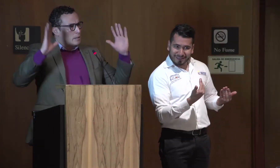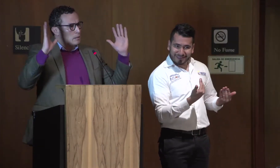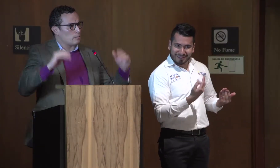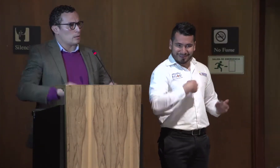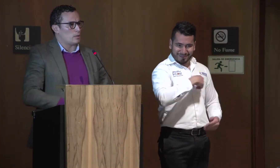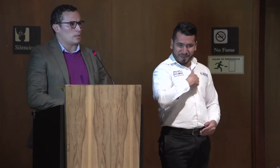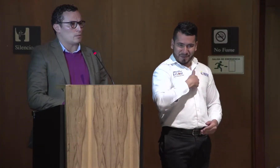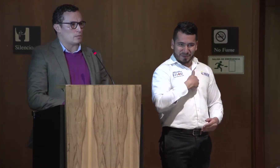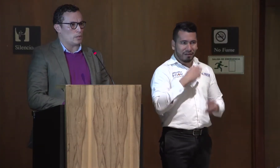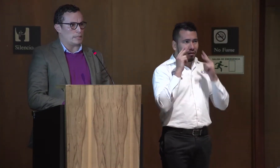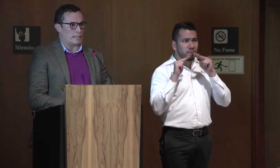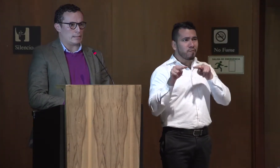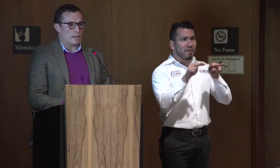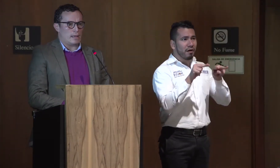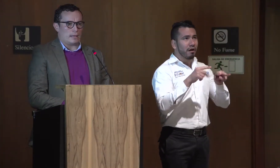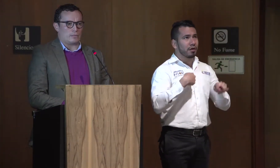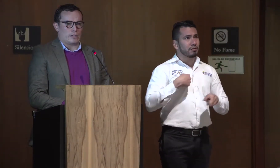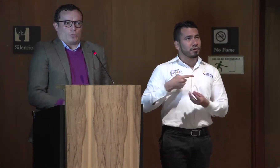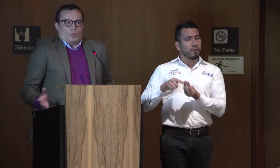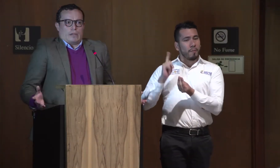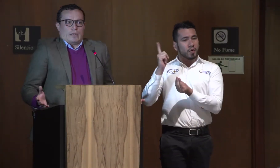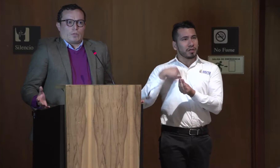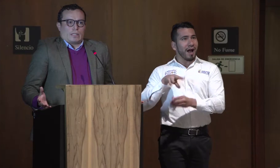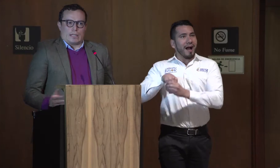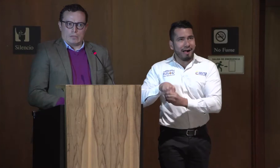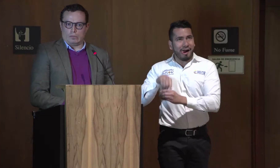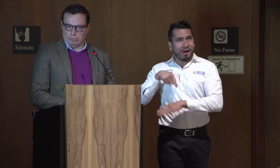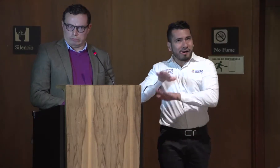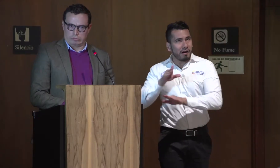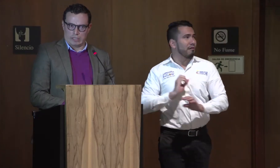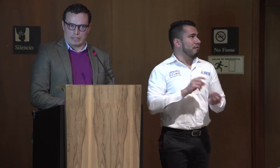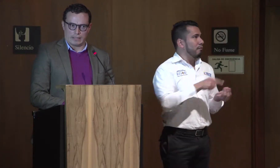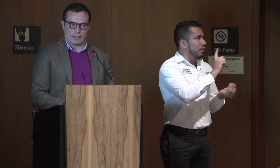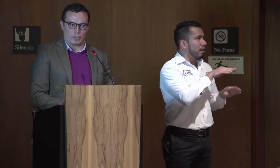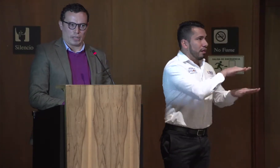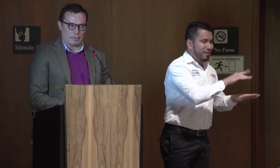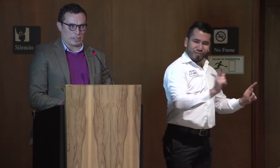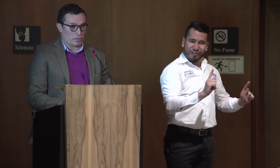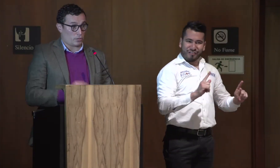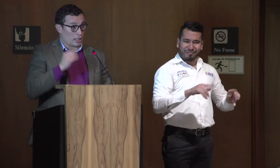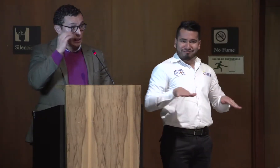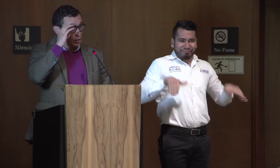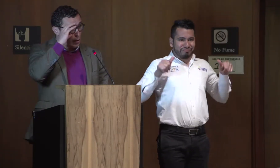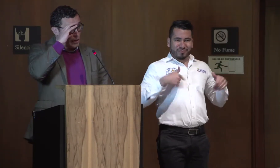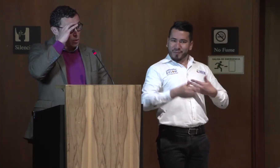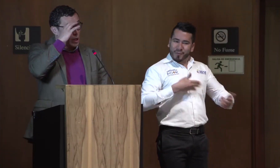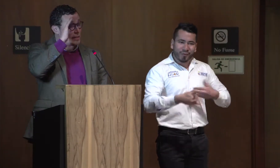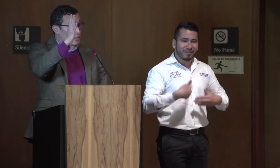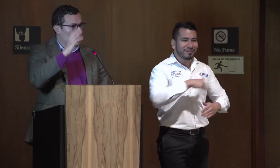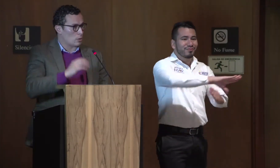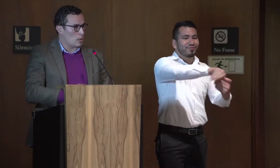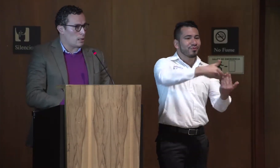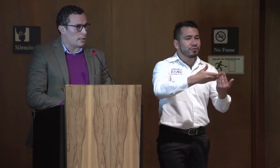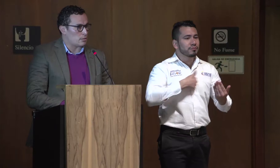afuera, independientemente de orientaciones políticas, es una discusión que deberíamos estar dando, de si es necesario realmente cuestionar tanto la paz como